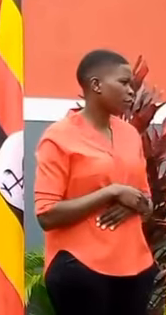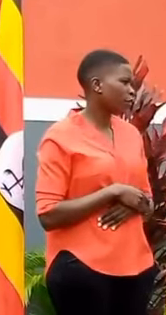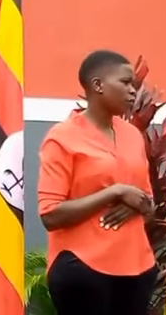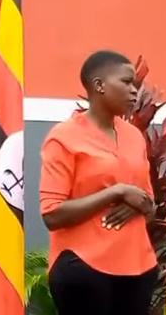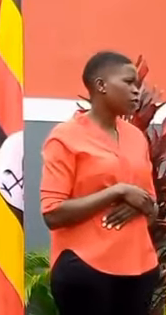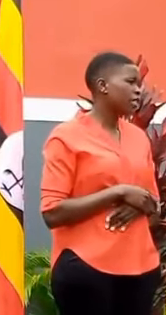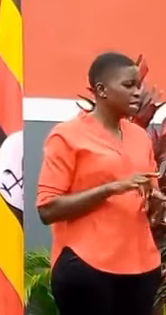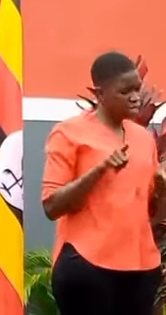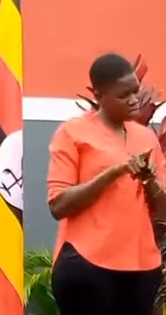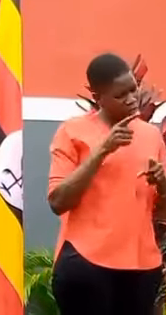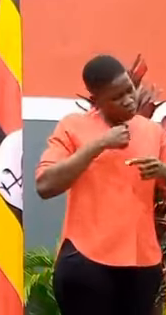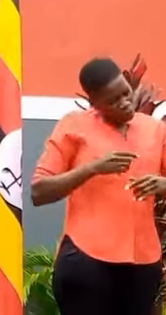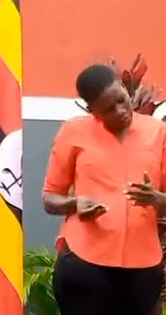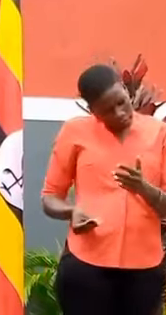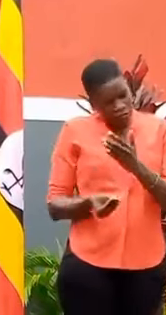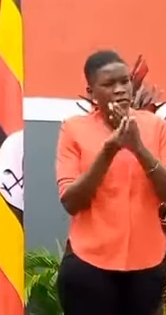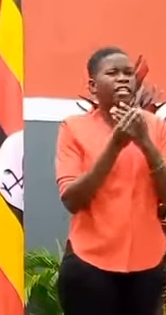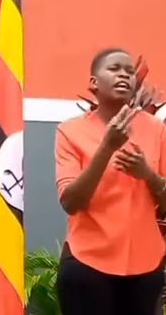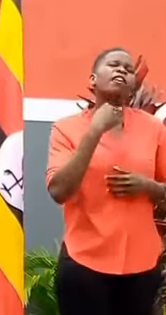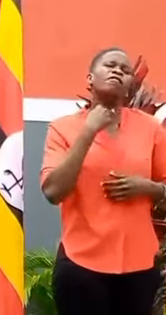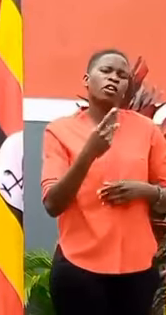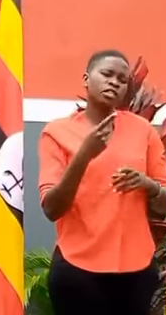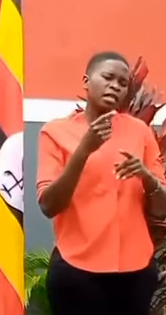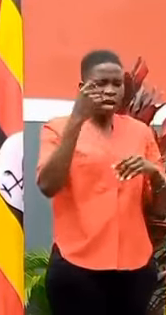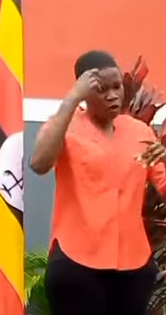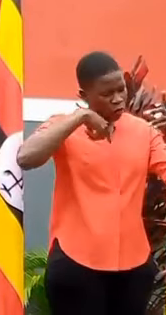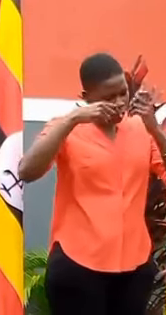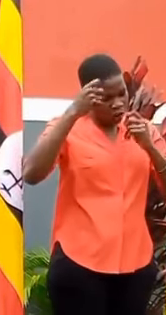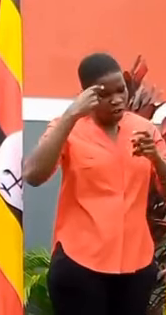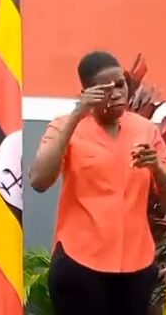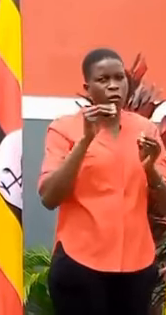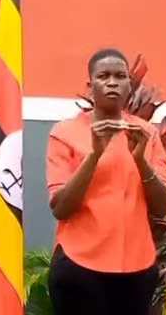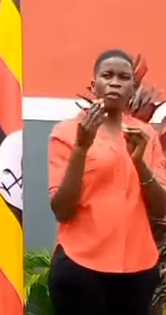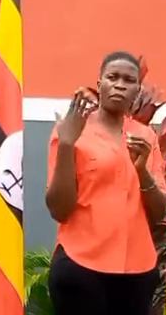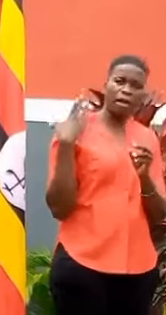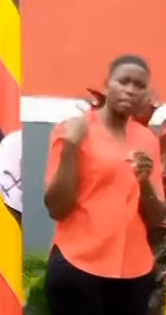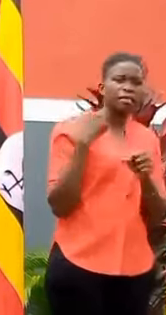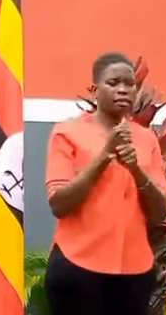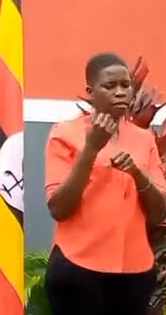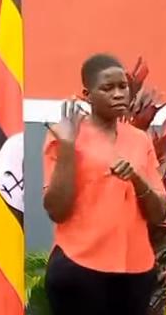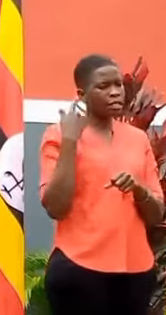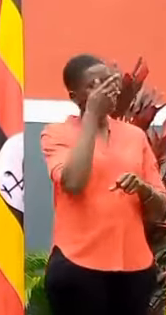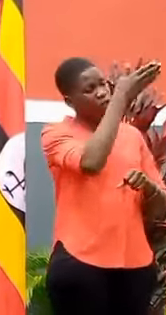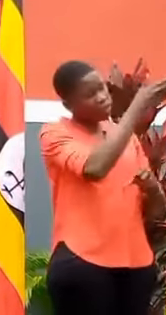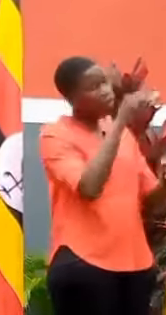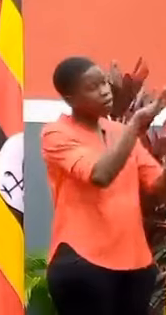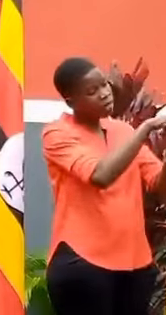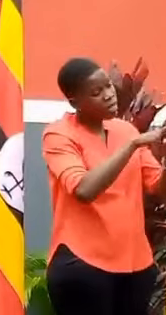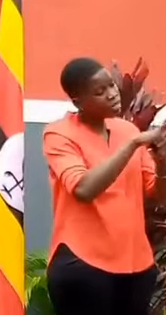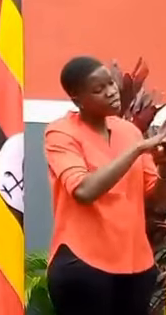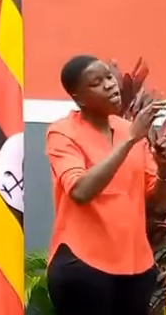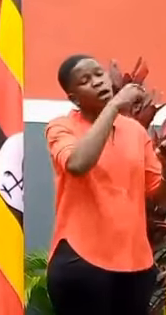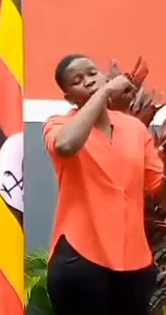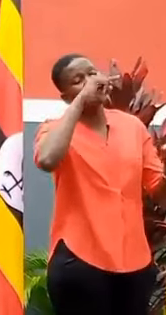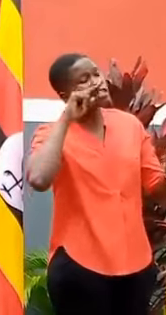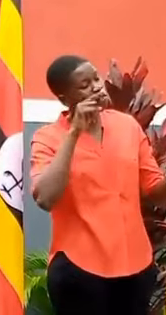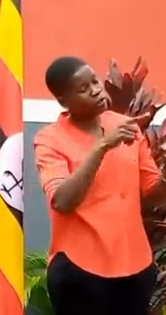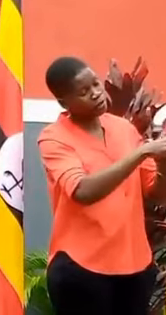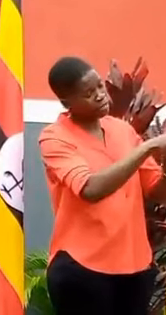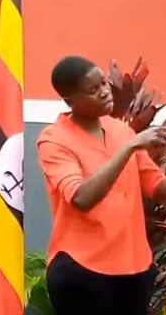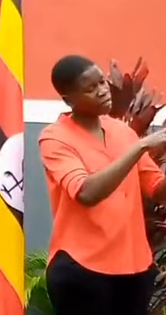twongera naffe eddoboozi lyaffe mukungubagira abaganda baffe ab'e Kasese, Museveni be yatemula